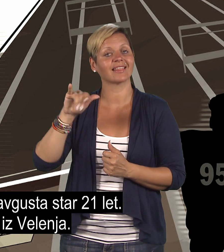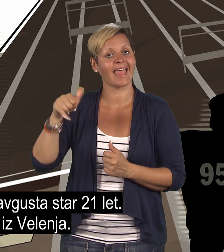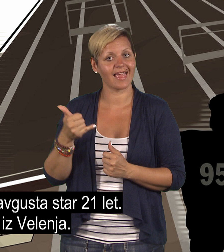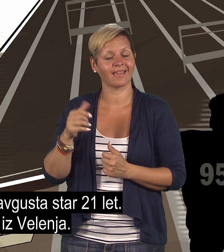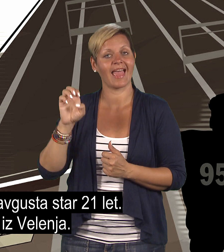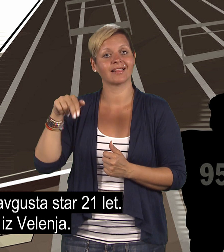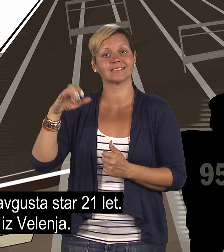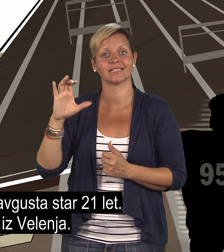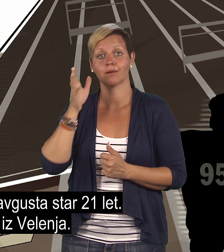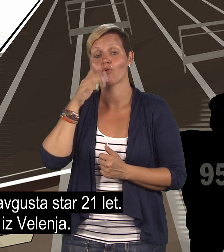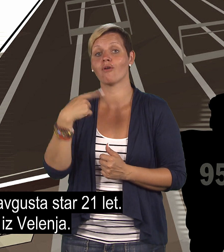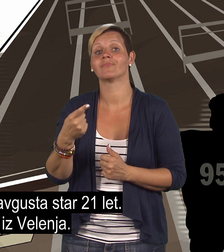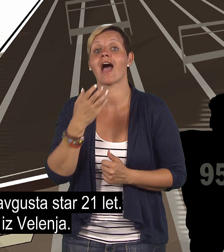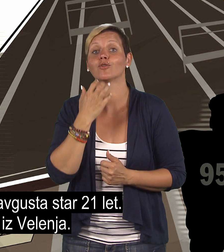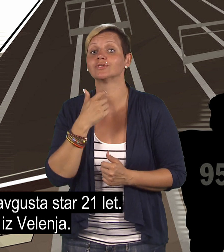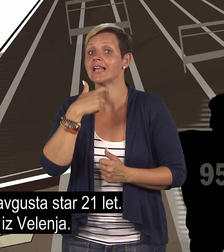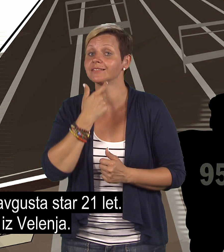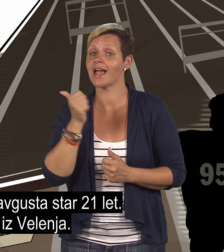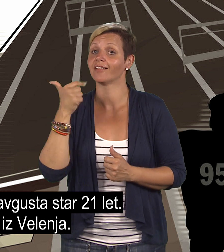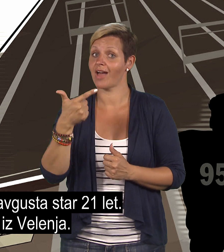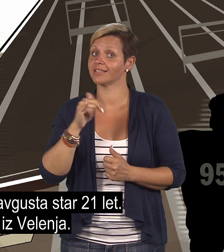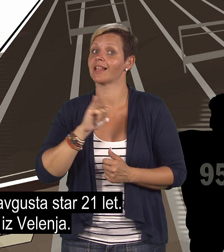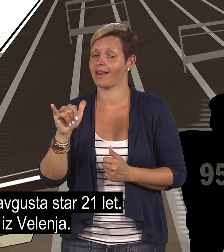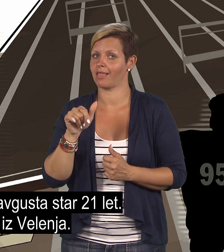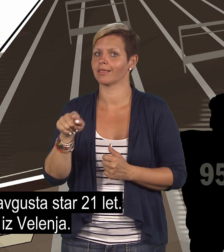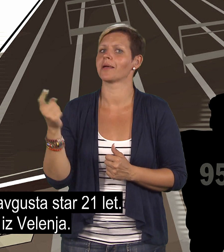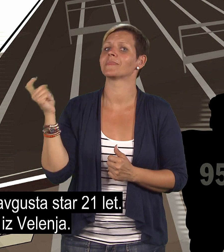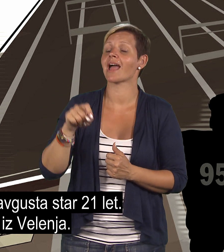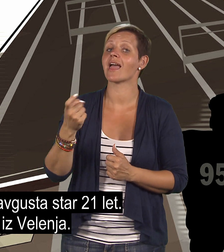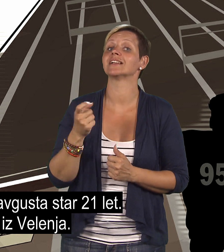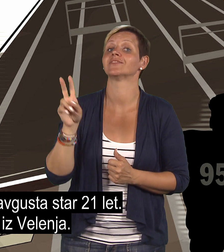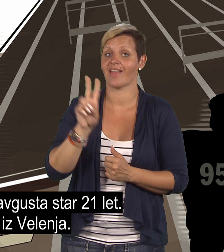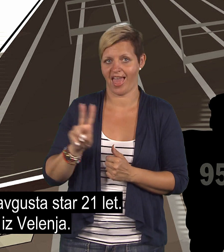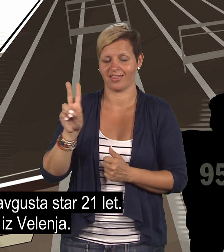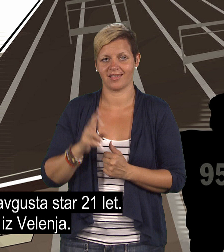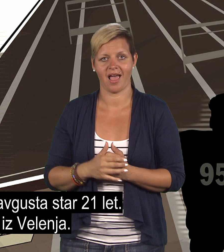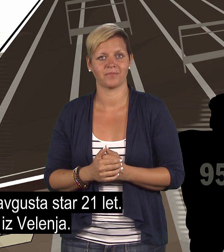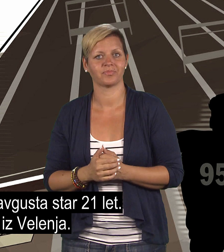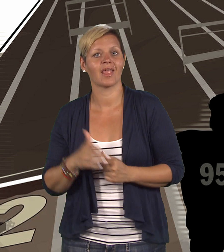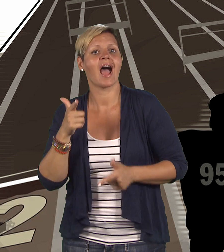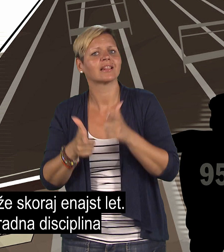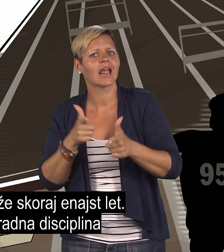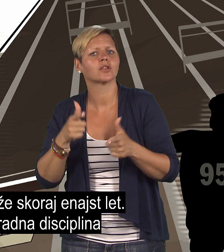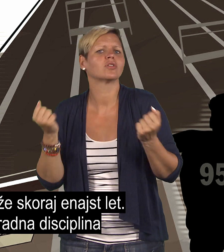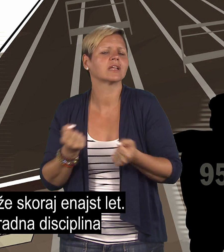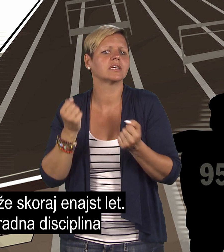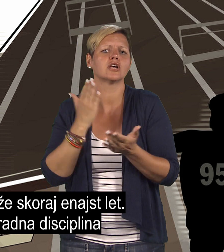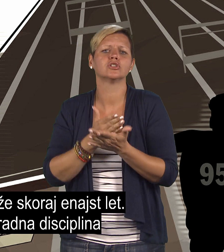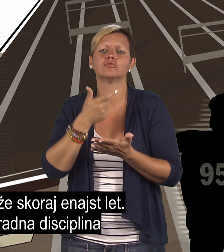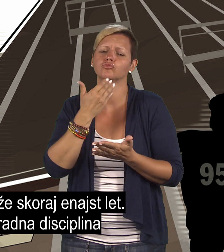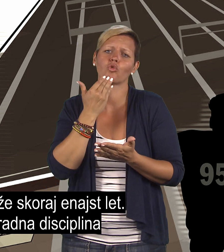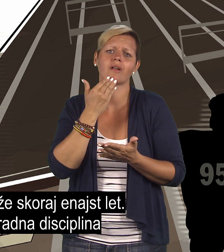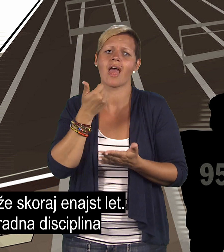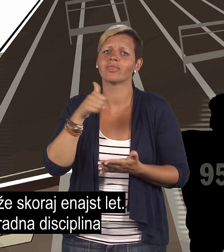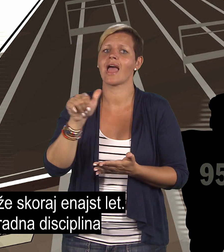Tadej Enci bo avgusta star 21 let. Prihaja iz Velenja. Atletiko trenira